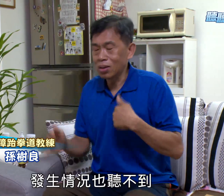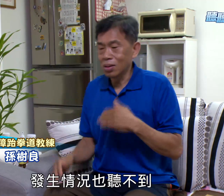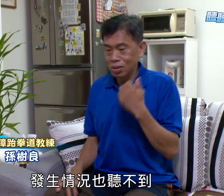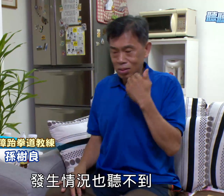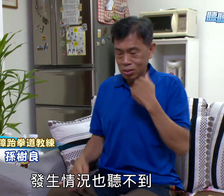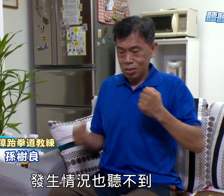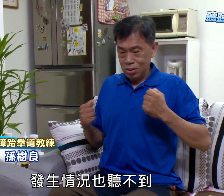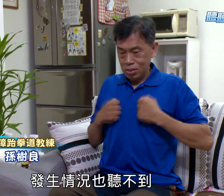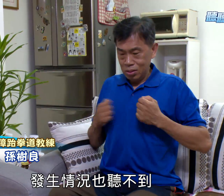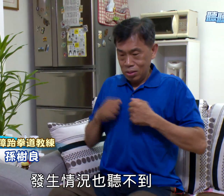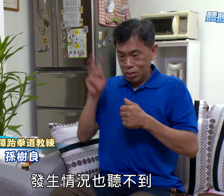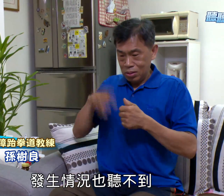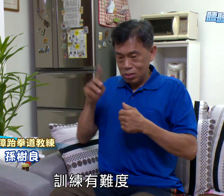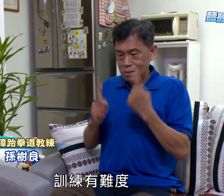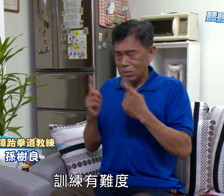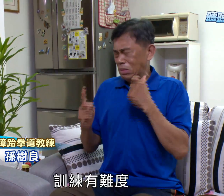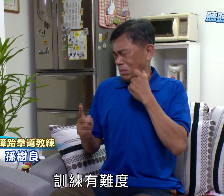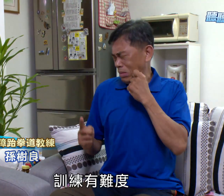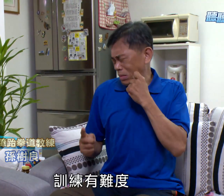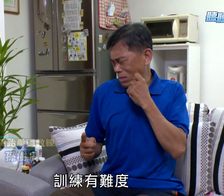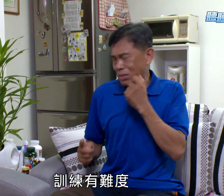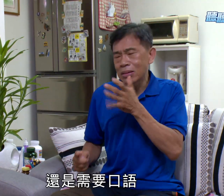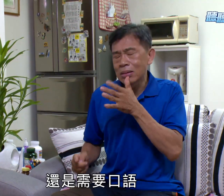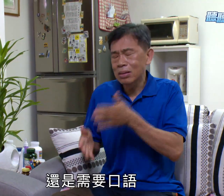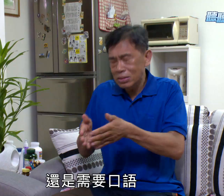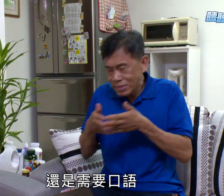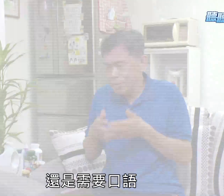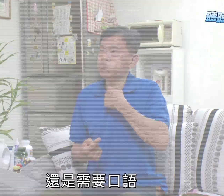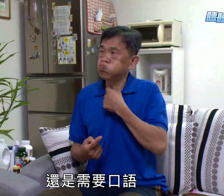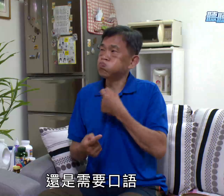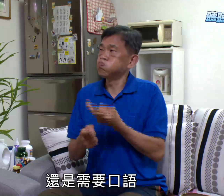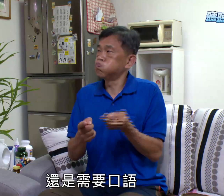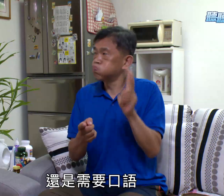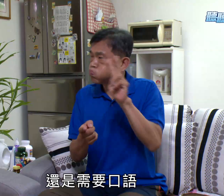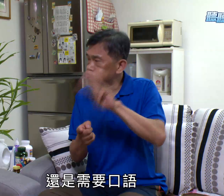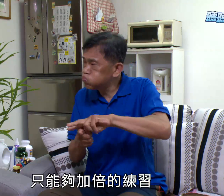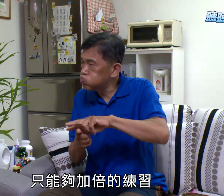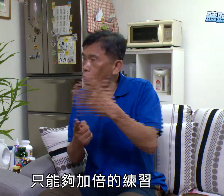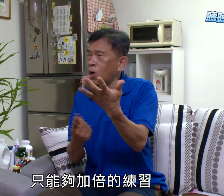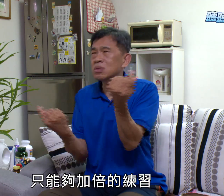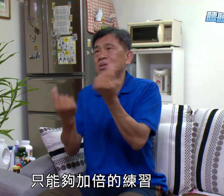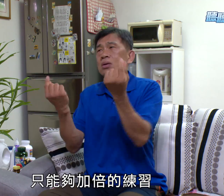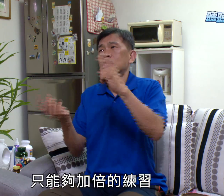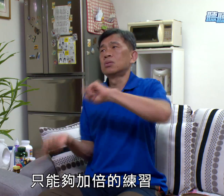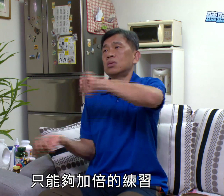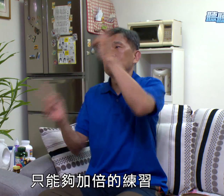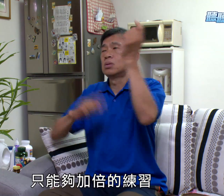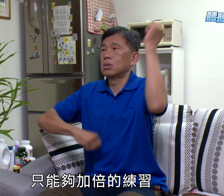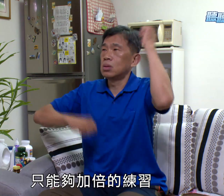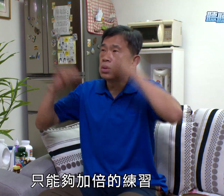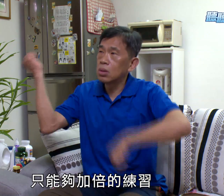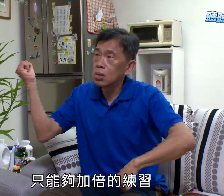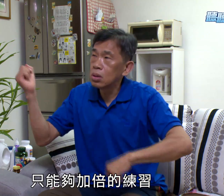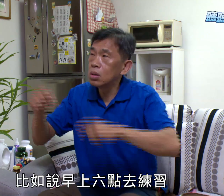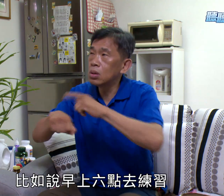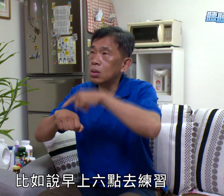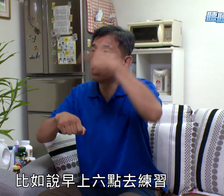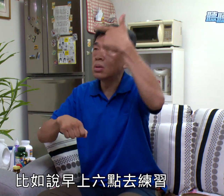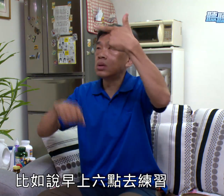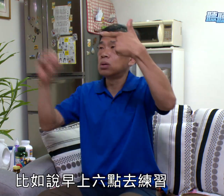情况也听不到，训练有难度，还是需要口语，只能够加倍的练习。比如说啊，早